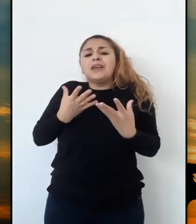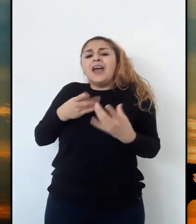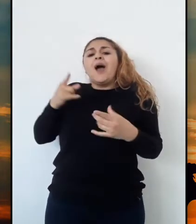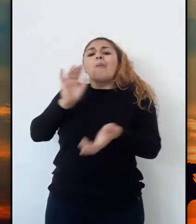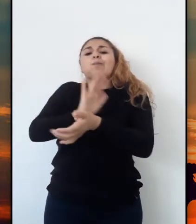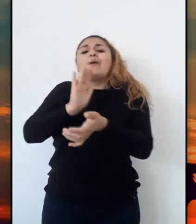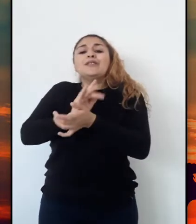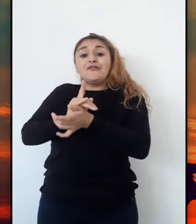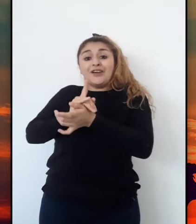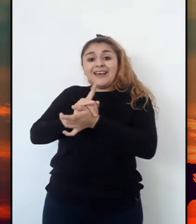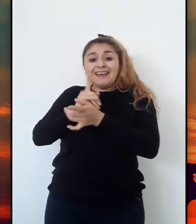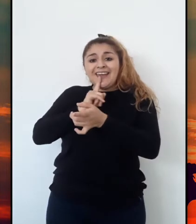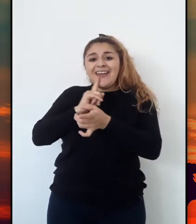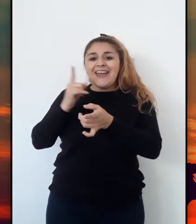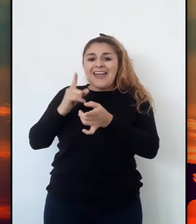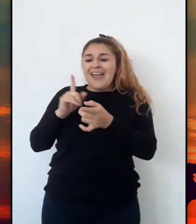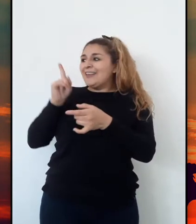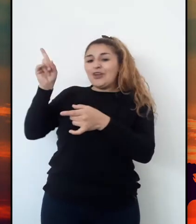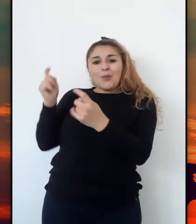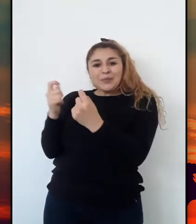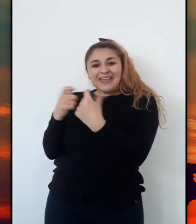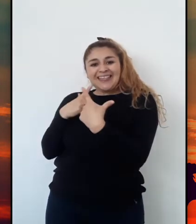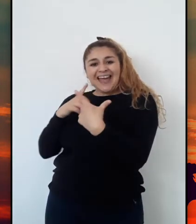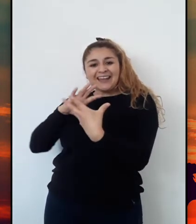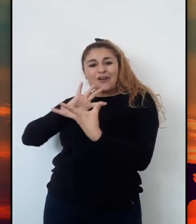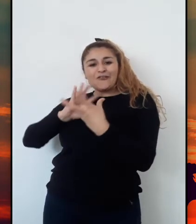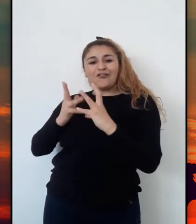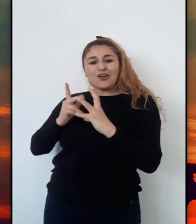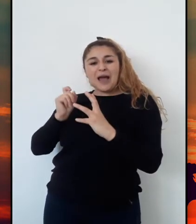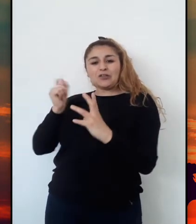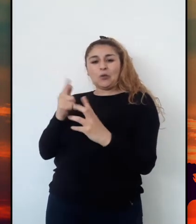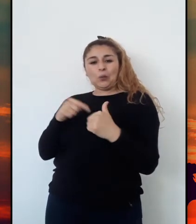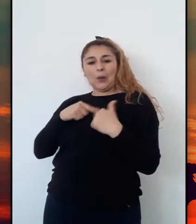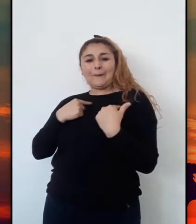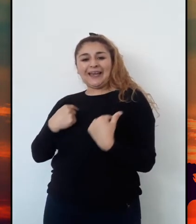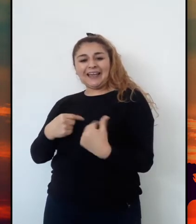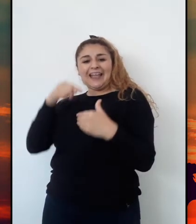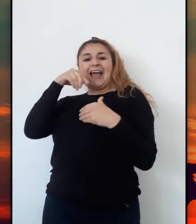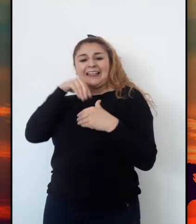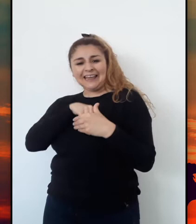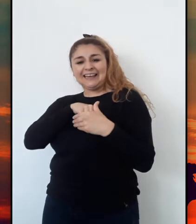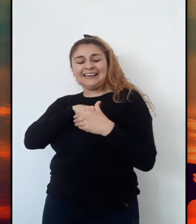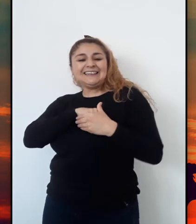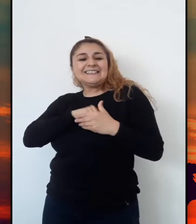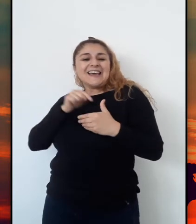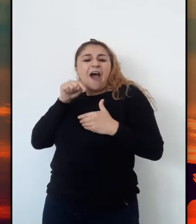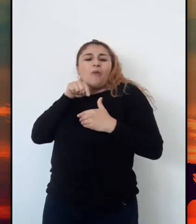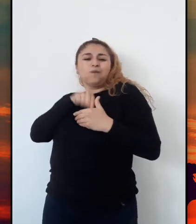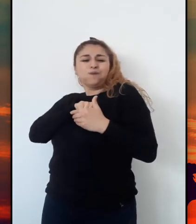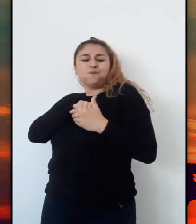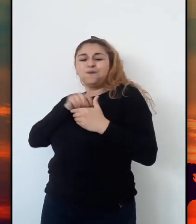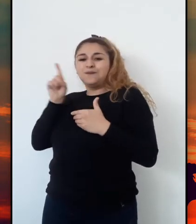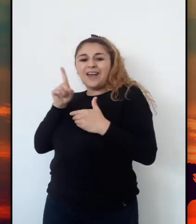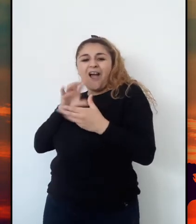mal. Ustedes meditaron hacerme mal. Dieu l'a changé en bien. Dios lo